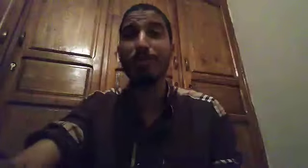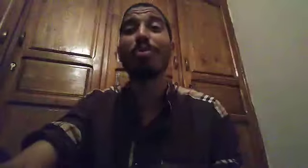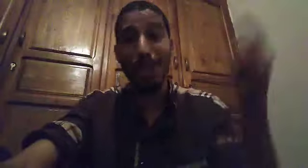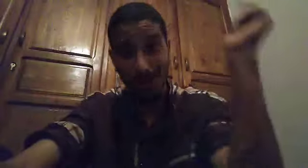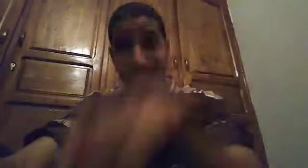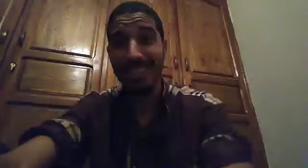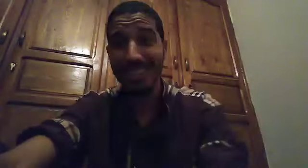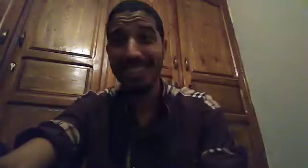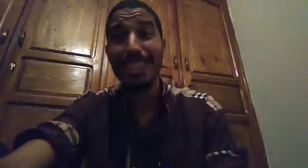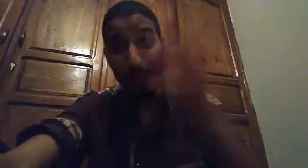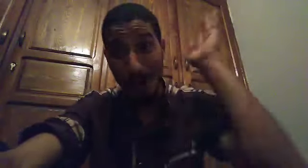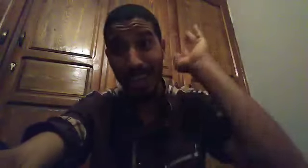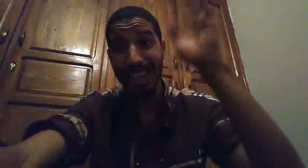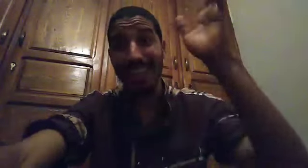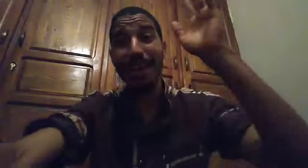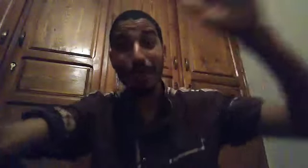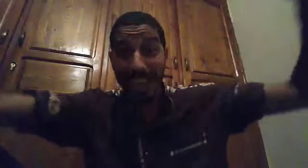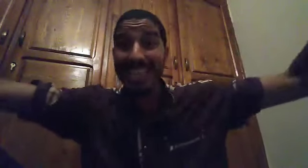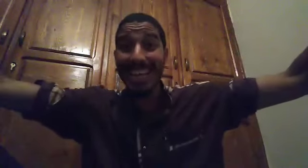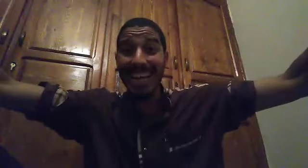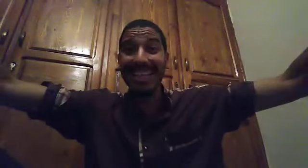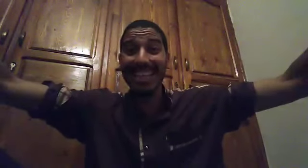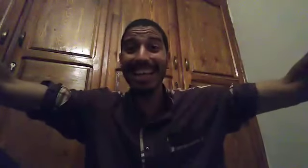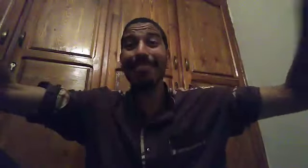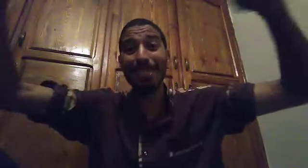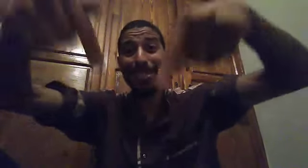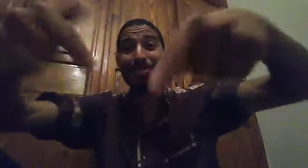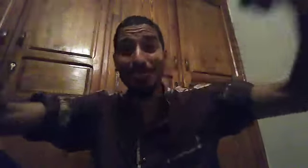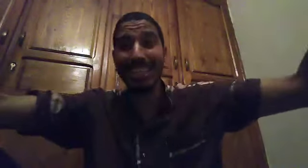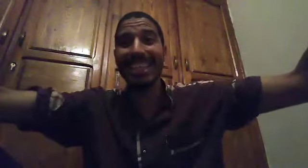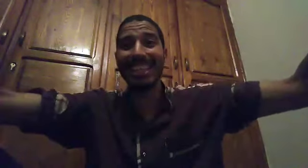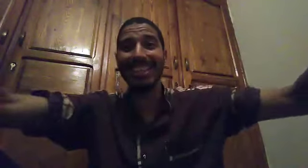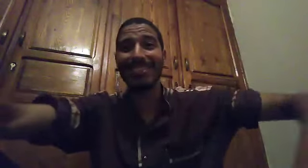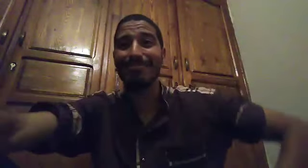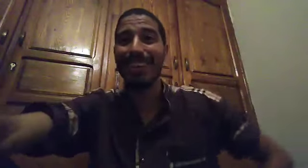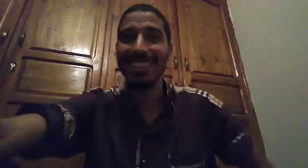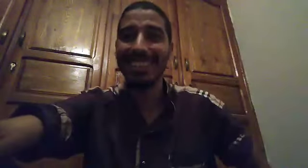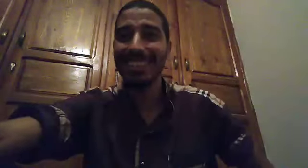عليكم مره اخرى، تصبحوا على خير، بقينا سهرانين يلاه باش نشوفوا ميسي كيدير الكوبا.